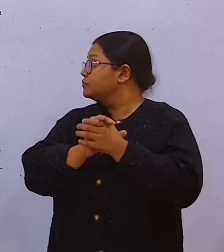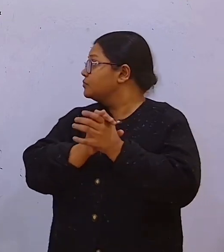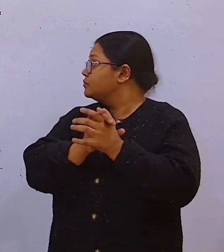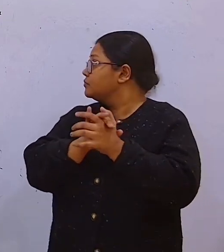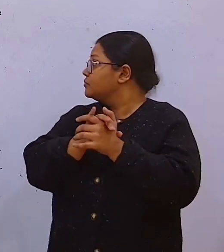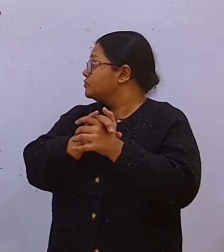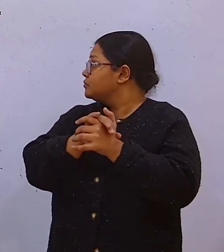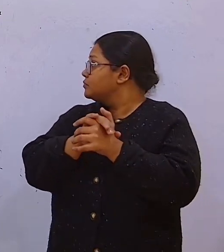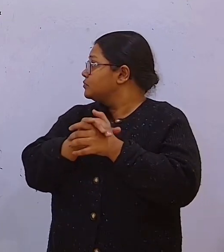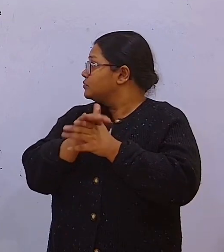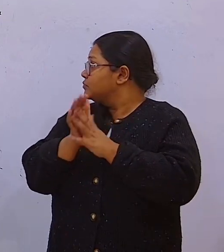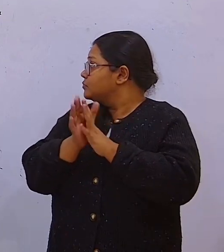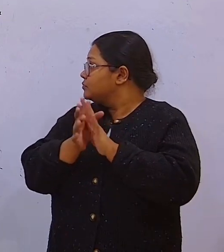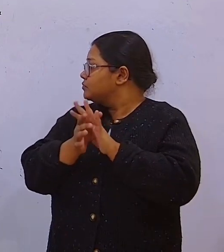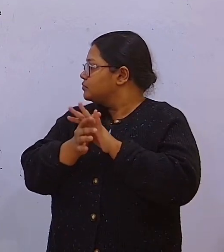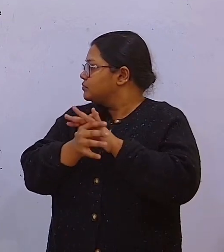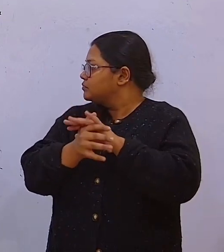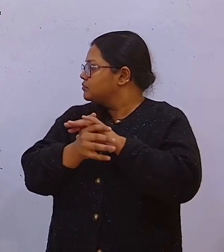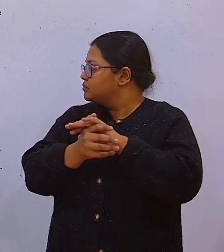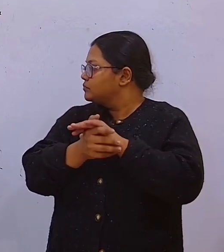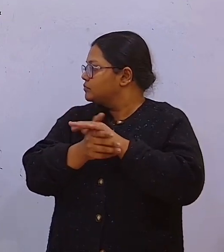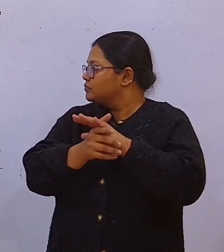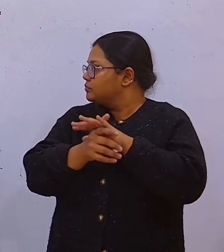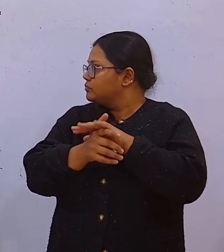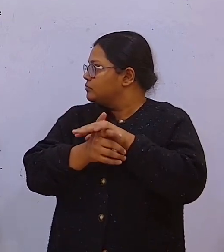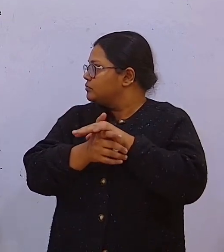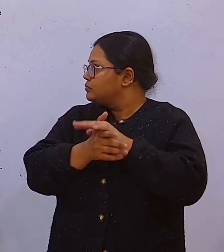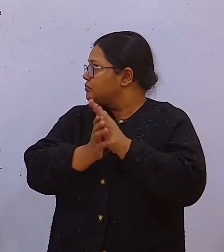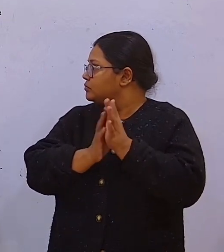लॉव्स ऑफ, लॉव्स बोलेंगे ना।